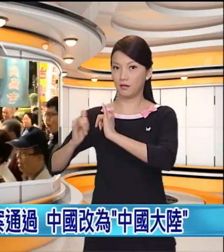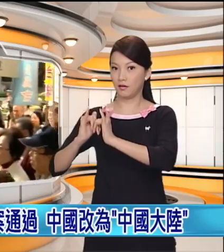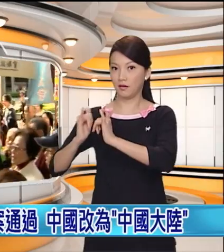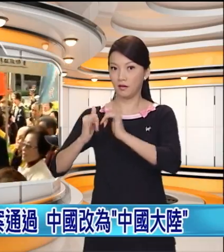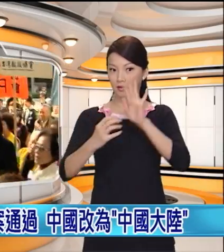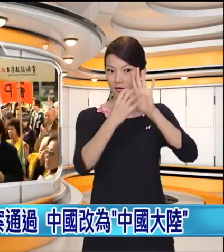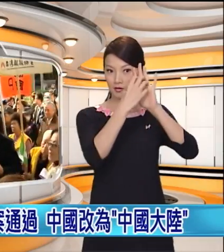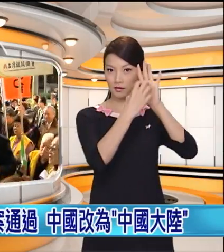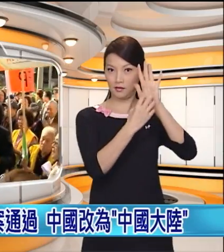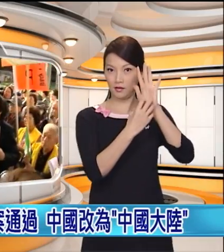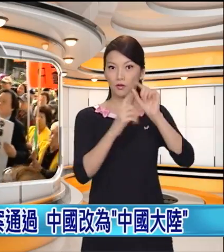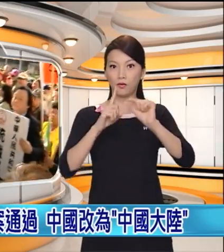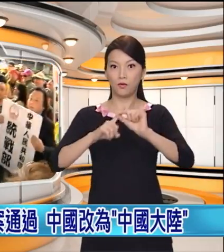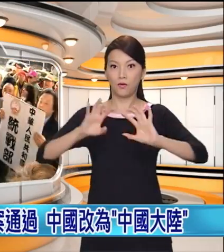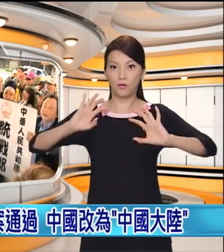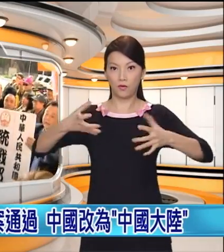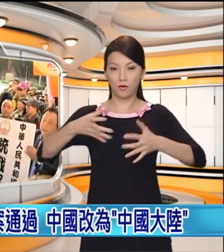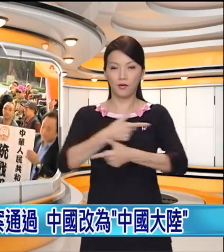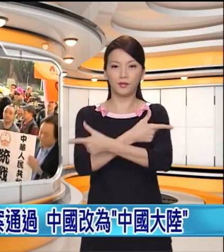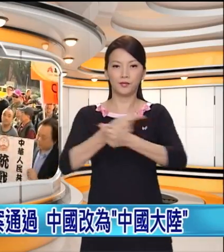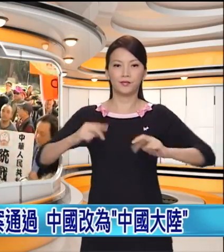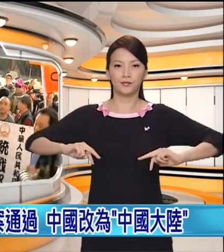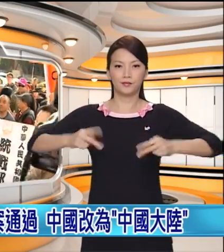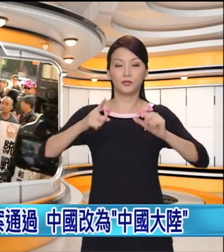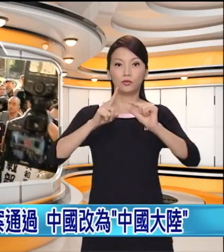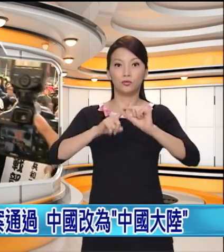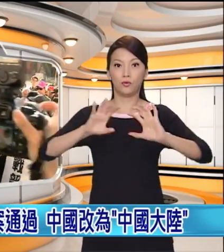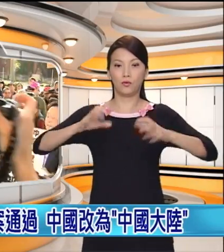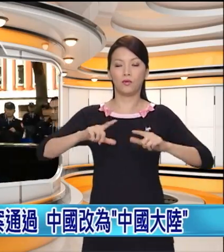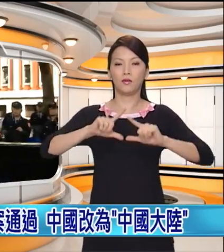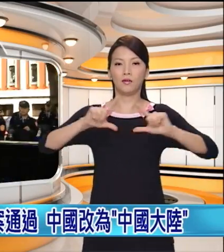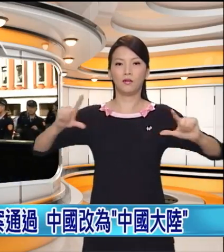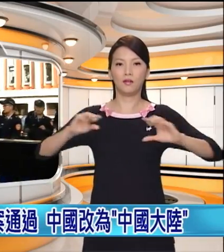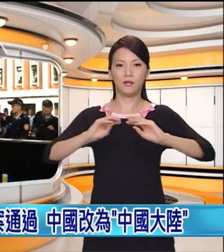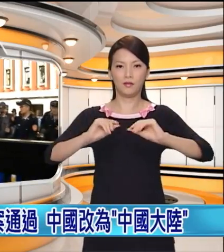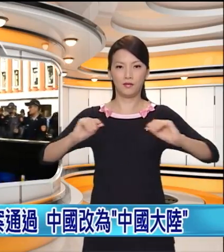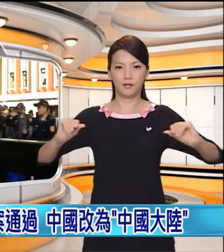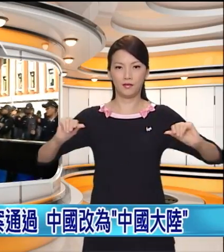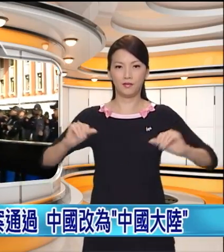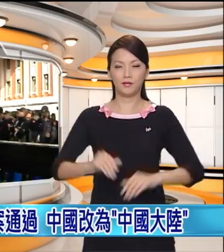与社会领域中国字眼一律改为中国大陆。